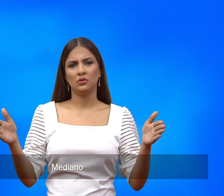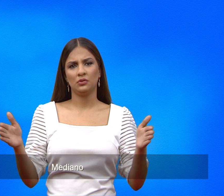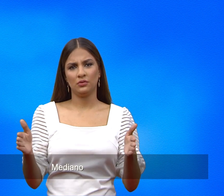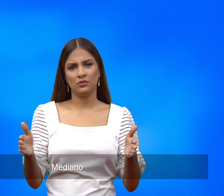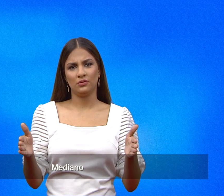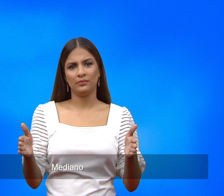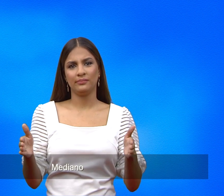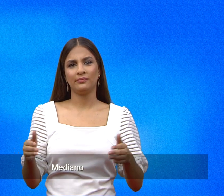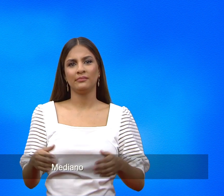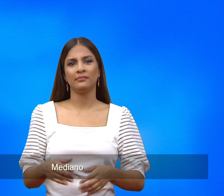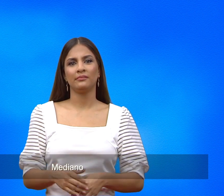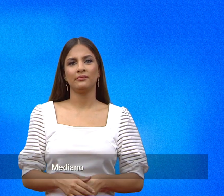mediano